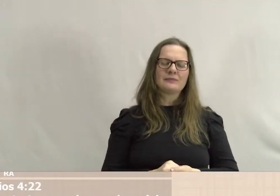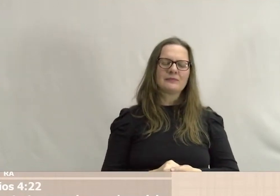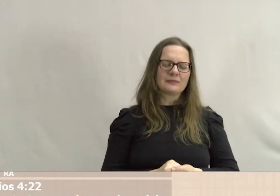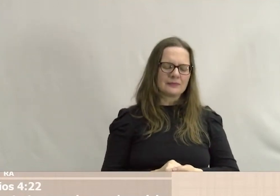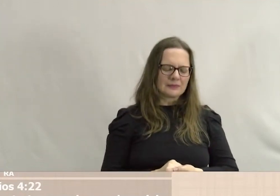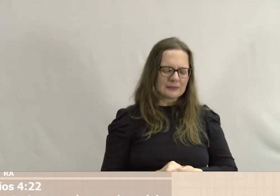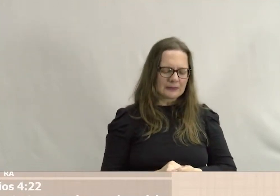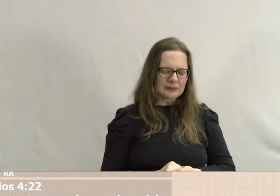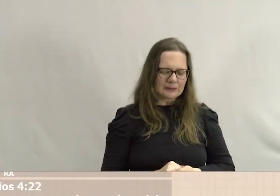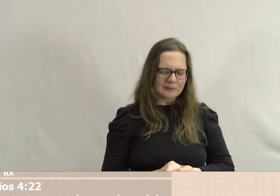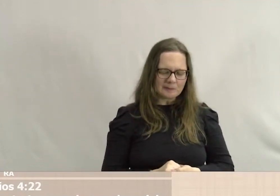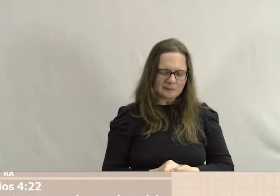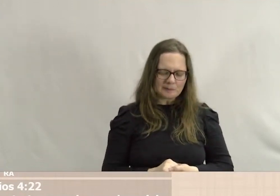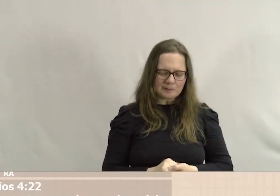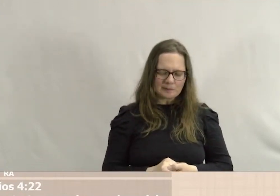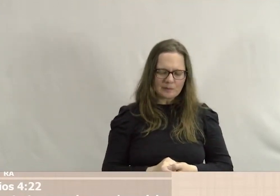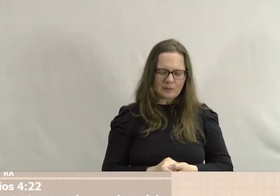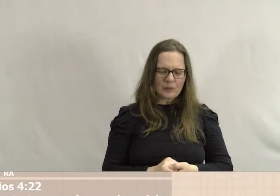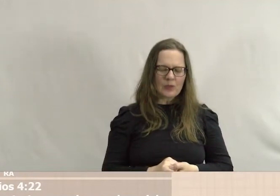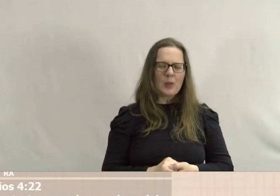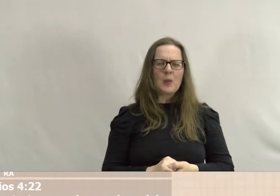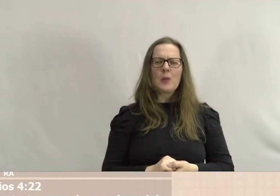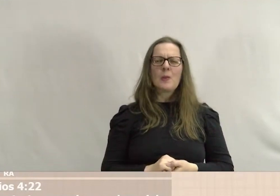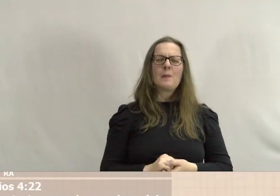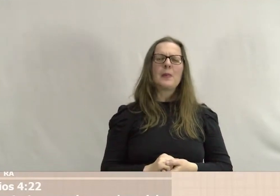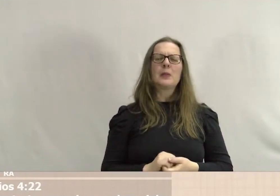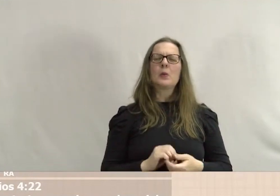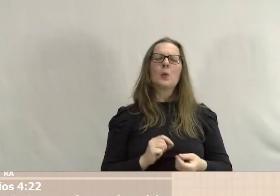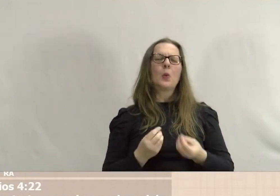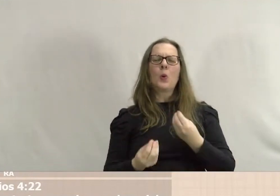a solução é reconectar o homem com Deus.